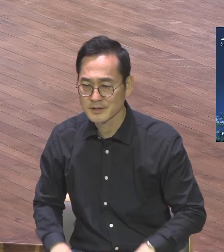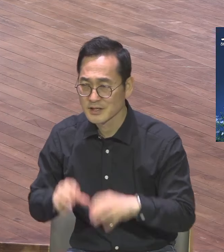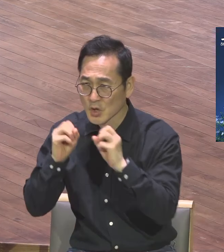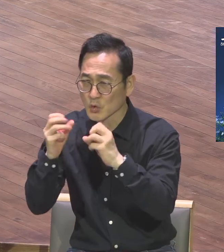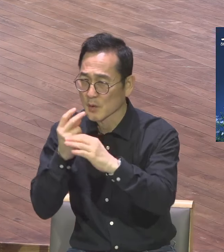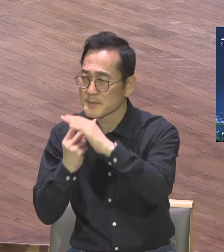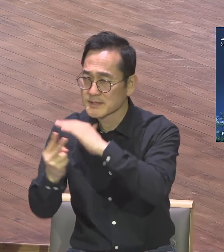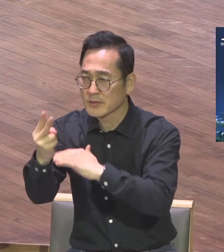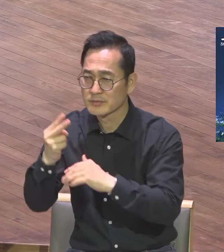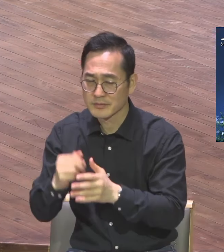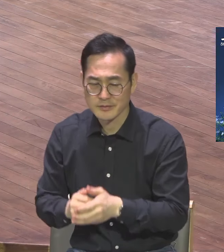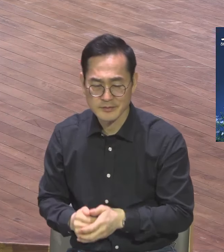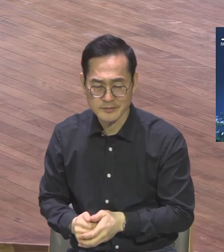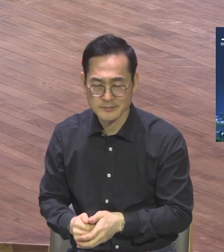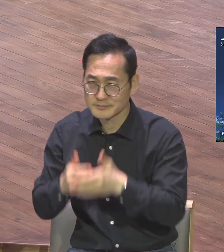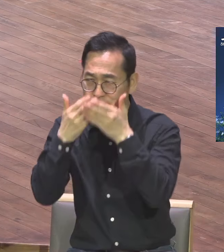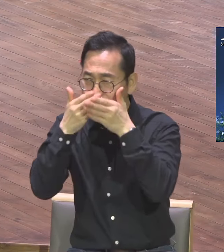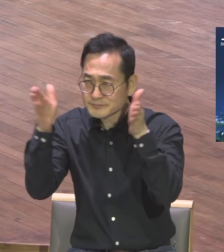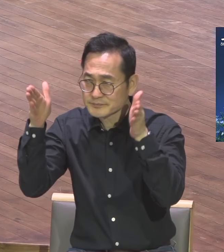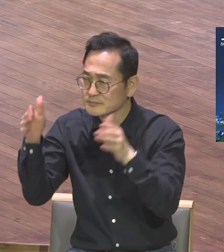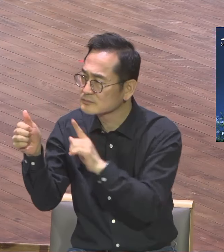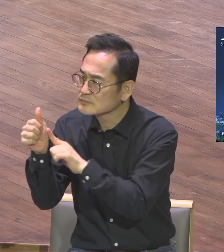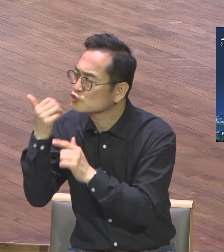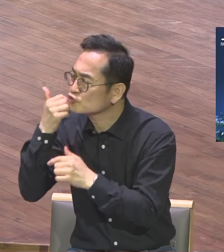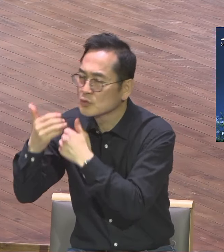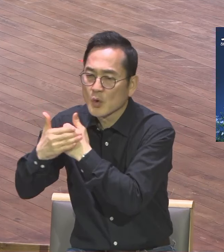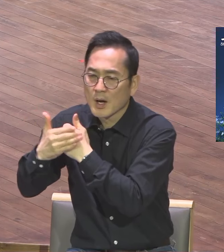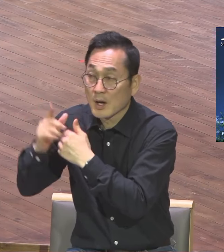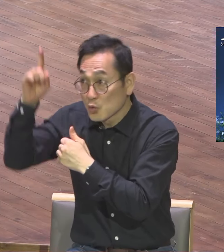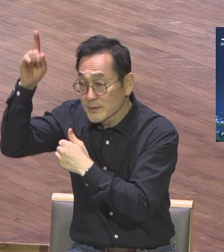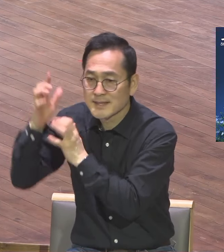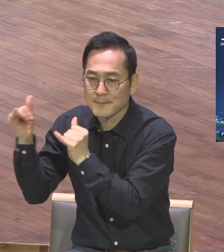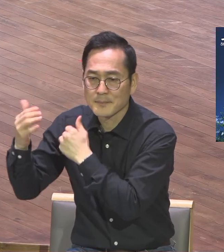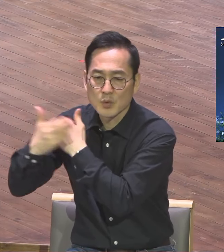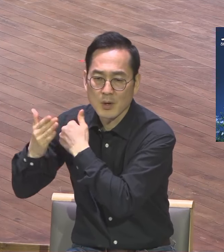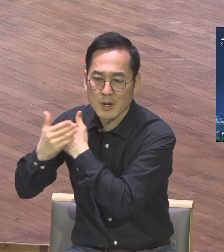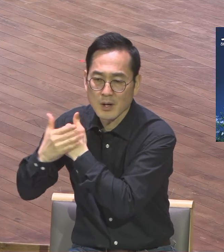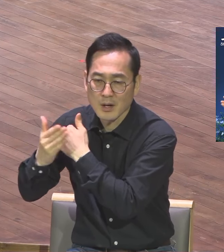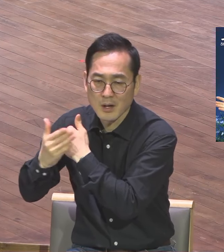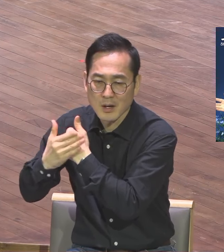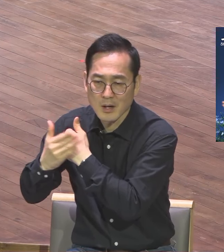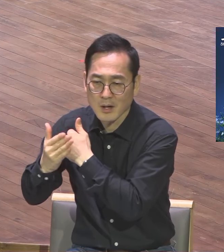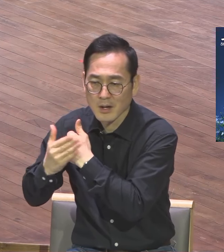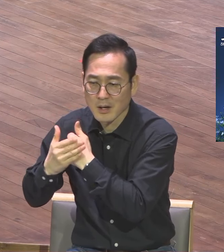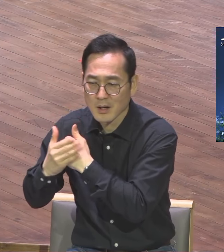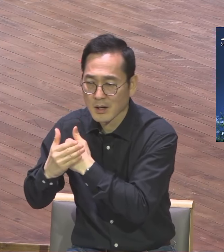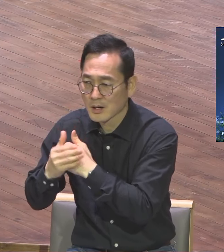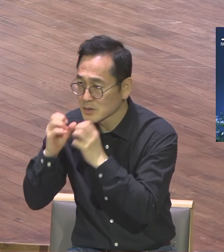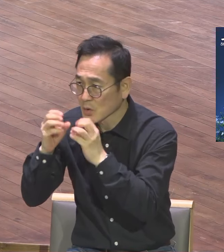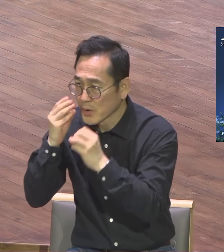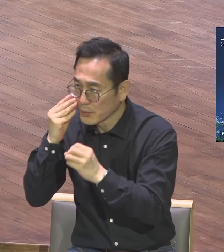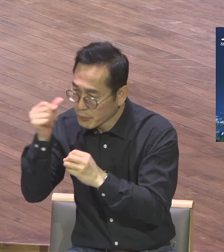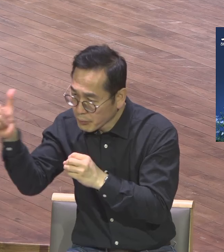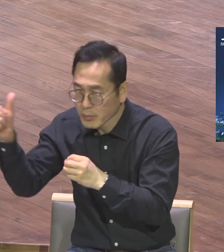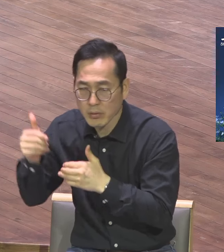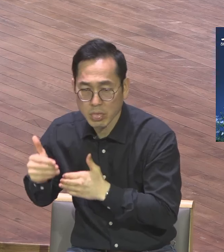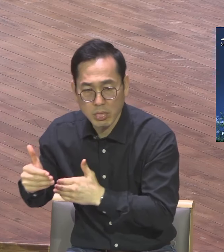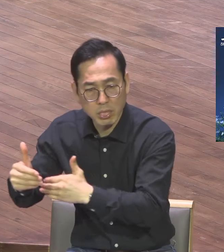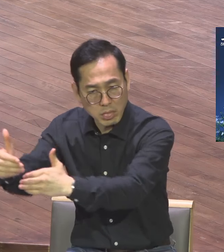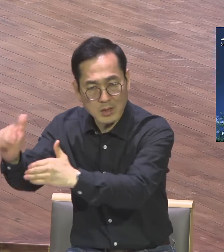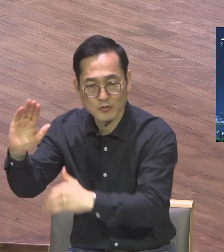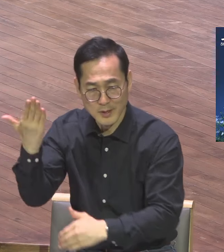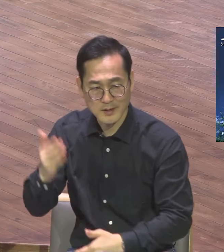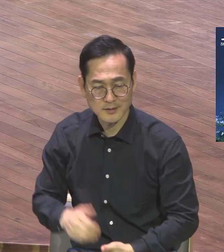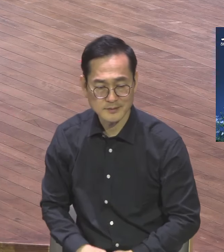이 진젠돌프 벽작을 만나면서 그야말로 선교 이정표가 쫙 정해지는데 이